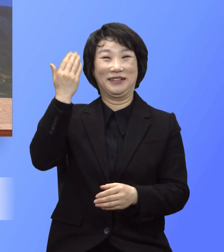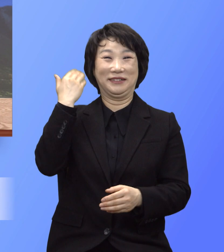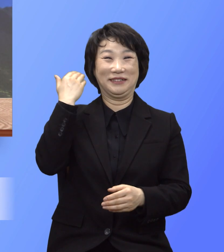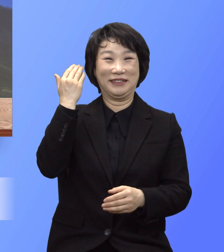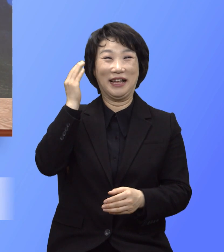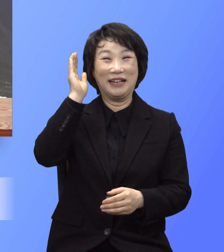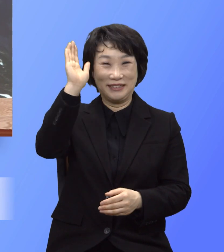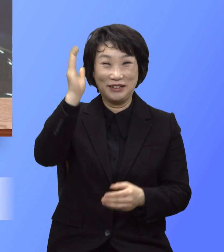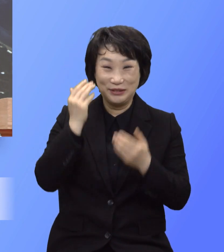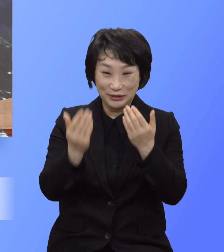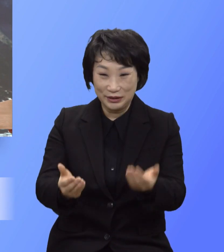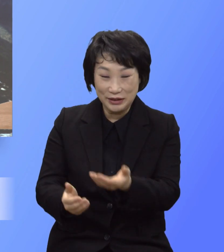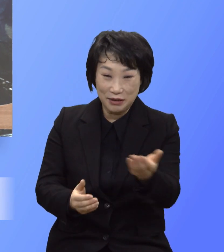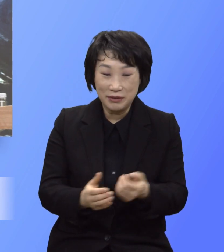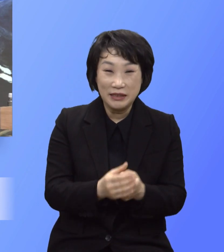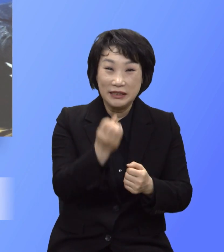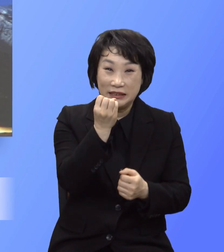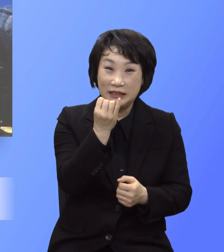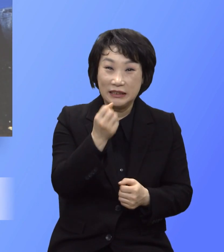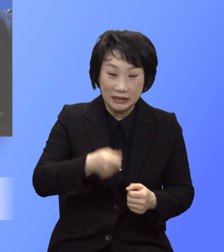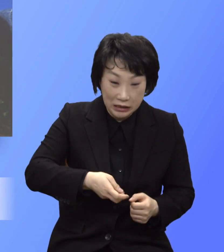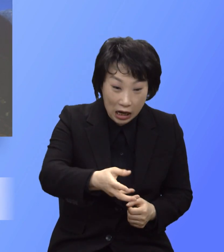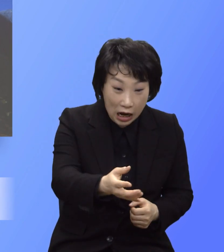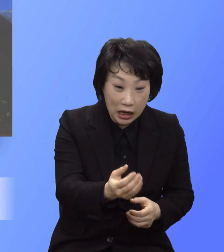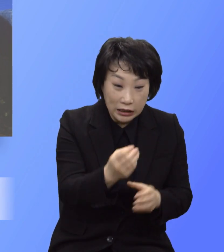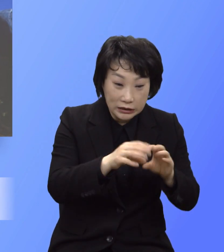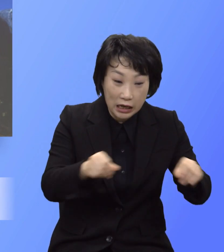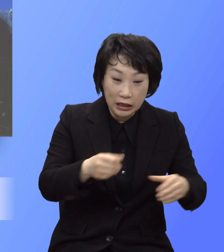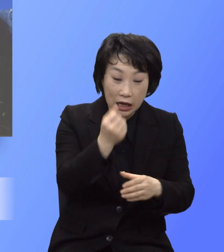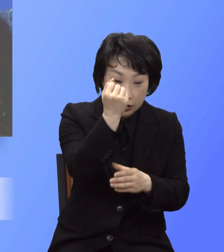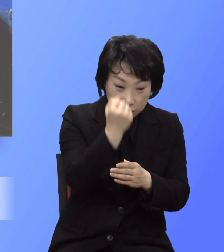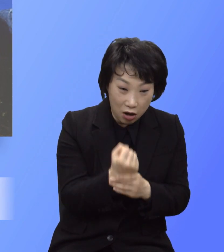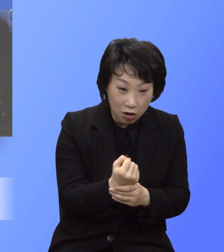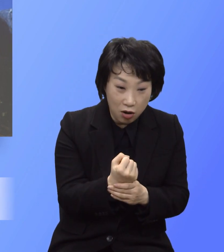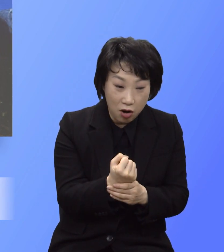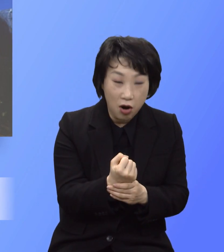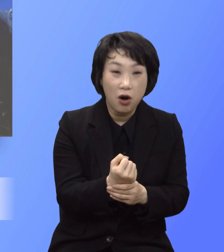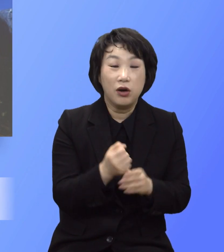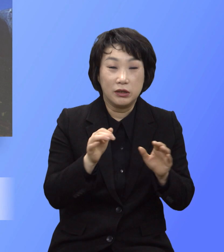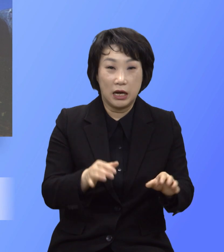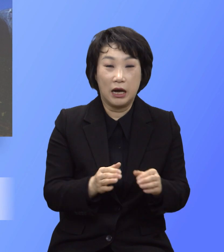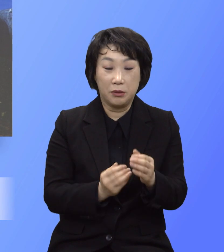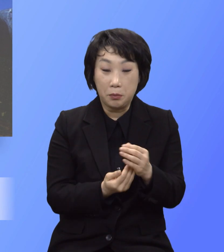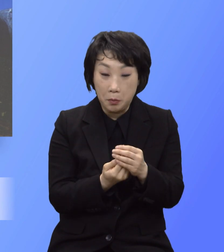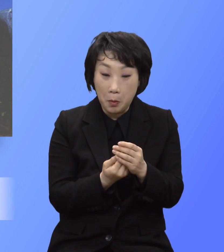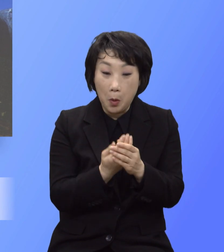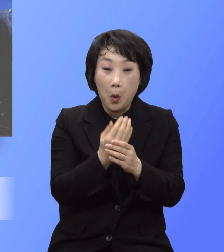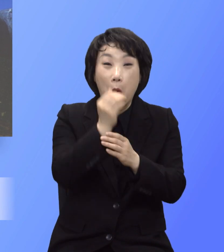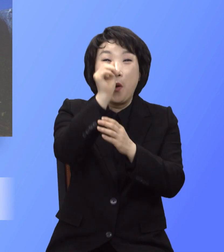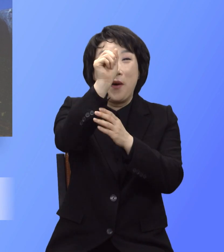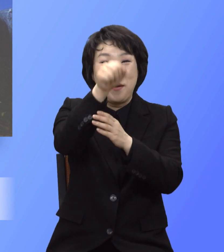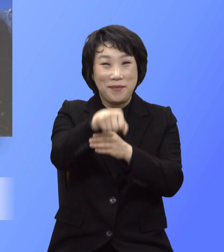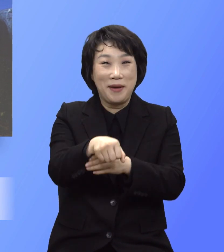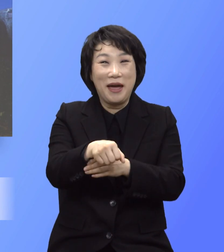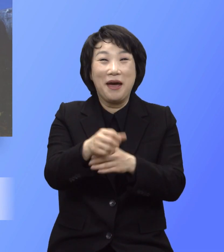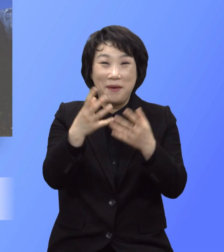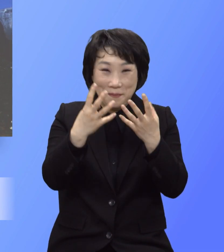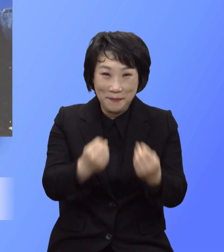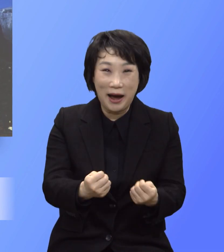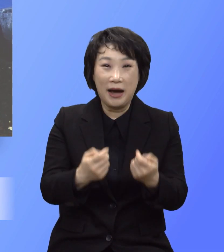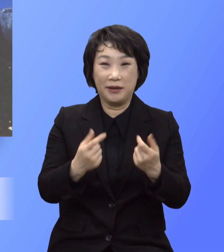그제도 하나님의 미랄의 땅에 떨어져 자기는 썩어야만이 싹이 나서 많은 열매를